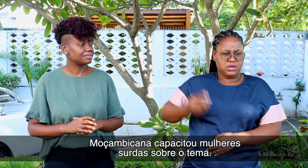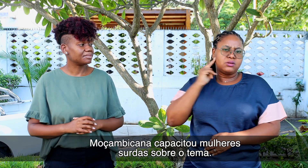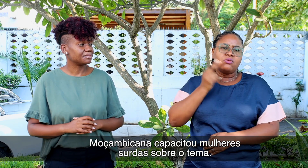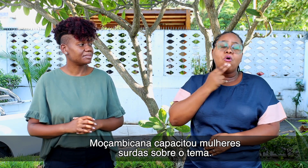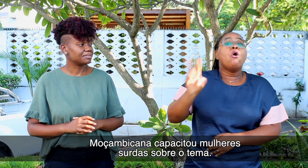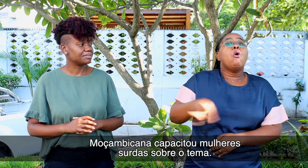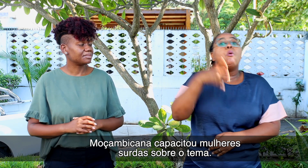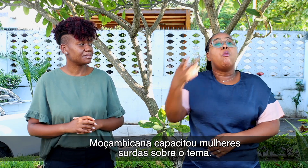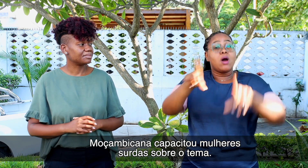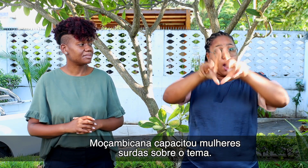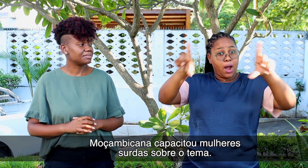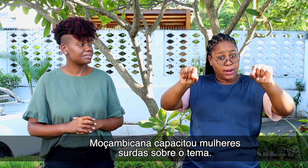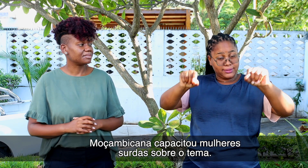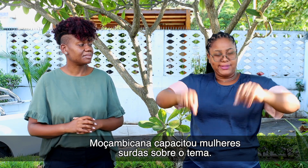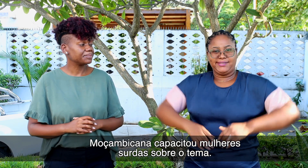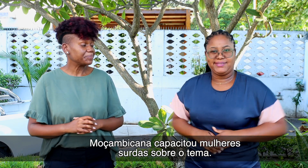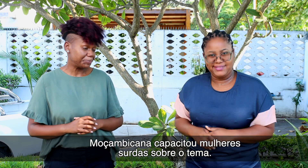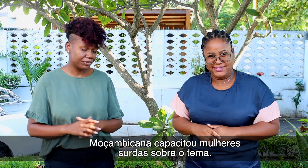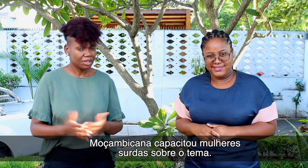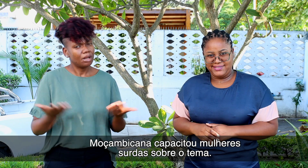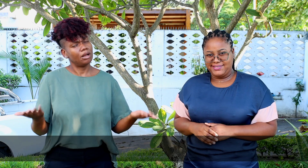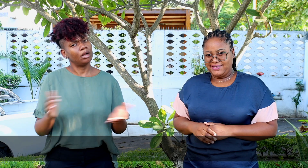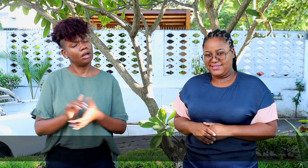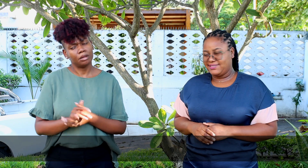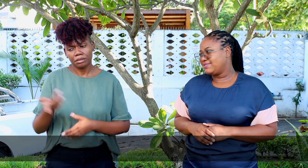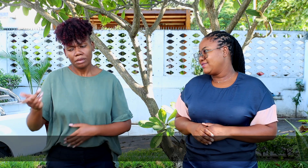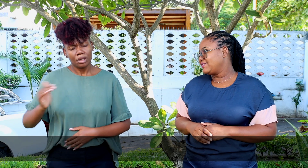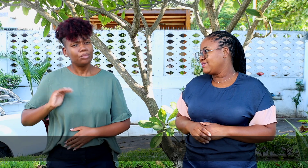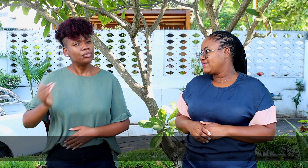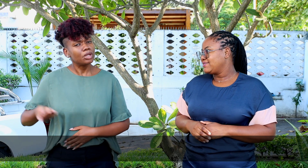Juventude Moçambicana capacitou mulheres surdas sobre o tema.